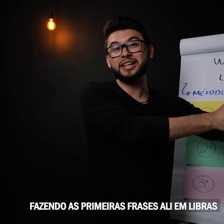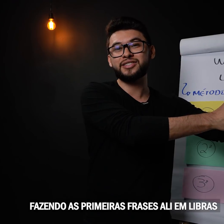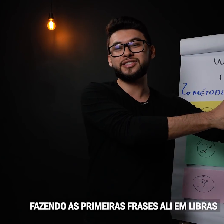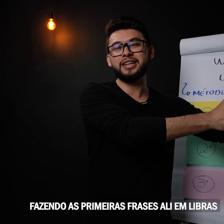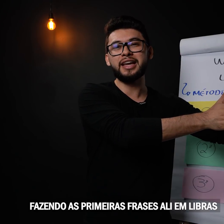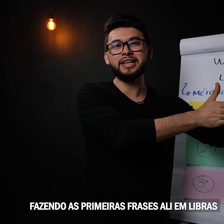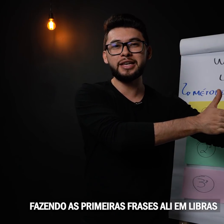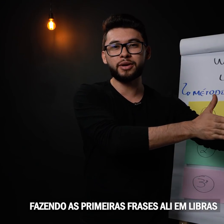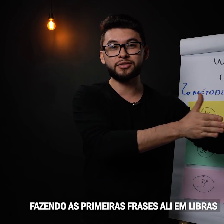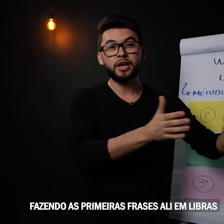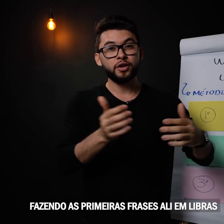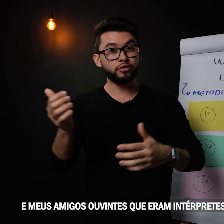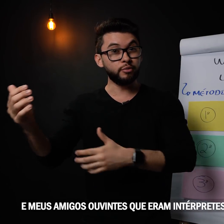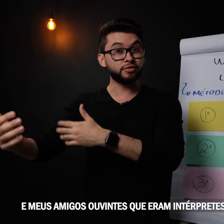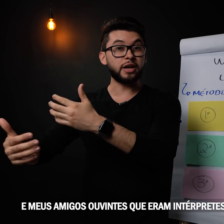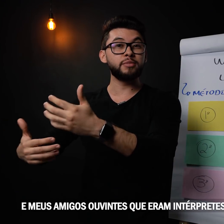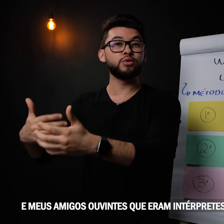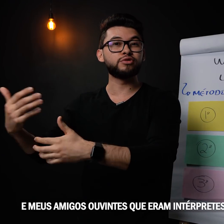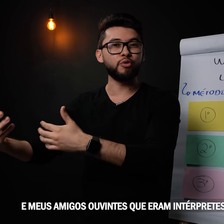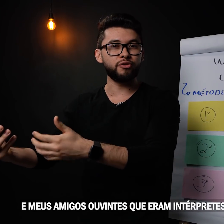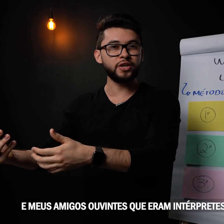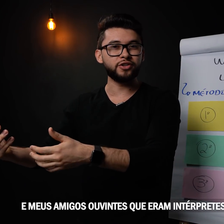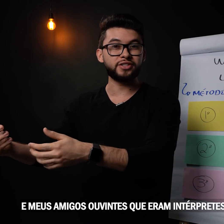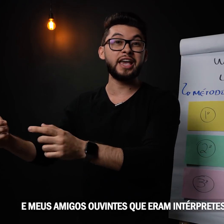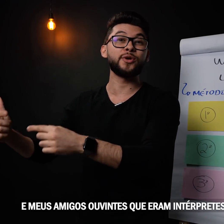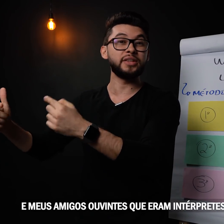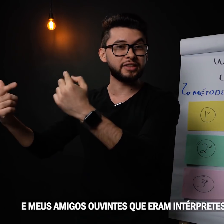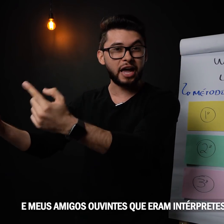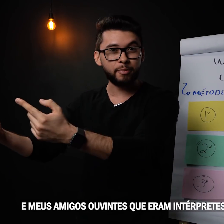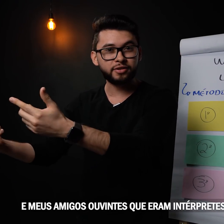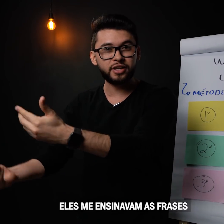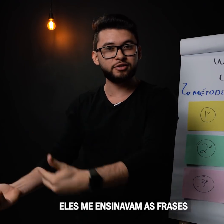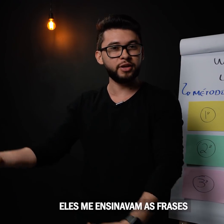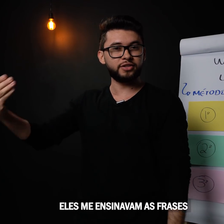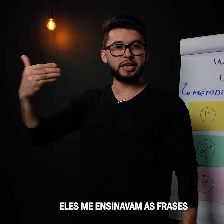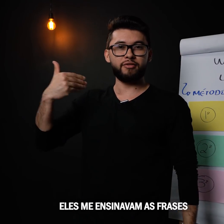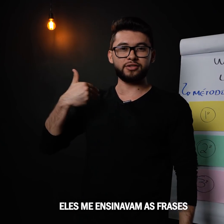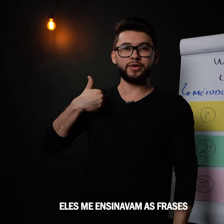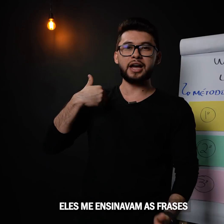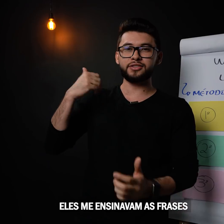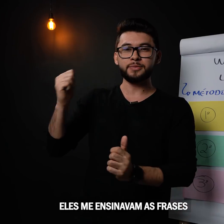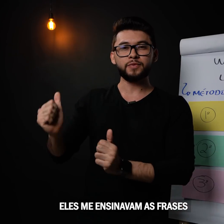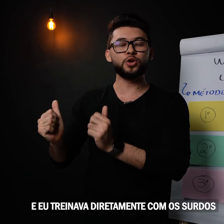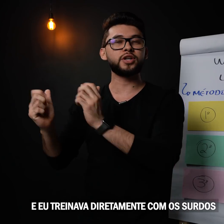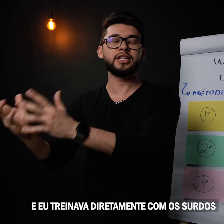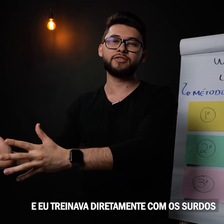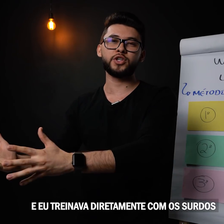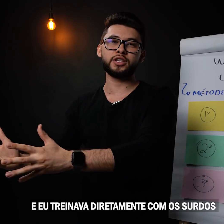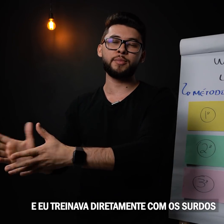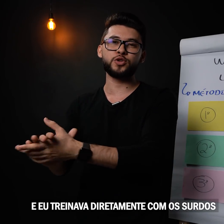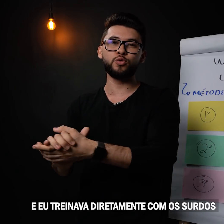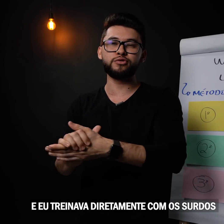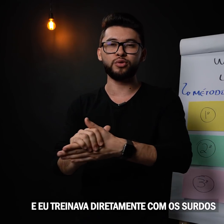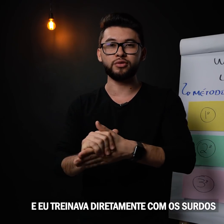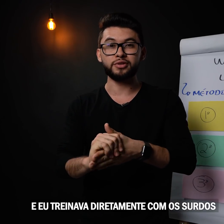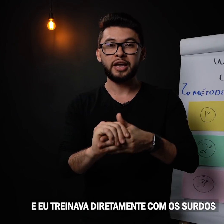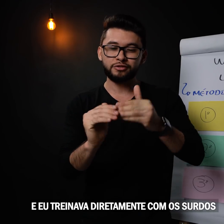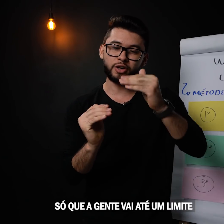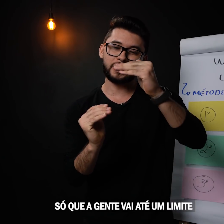frases ali em Libras. E os meus amigos ouvintes, que eram intérpretes, eles me ensinavam as frases e eu treinava diretamente com os surdos. Só que